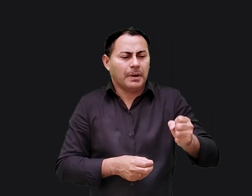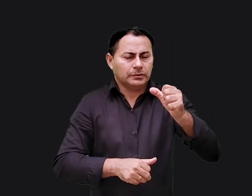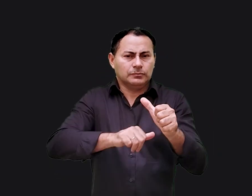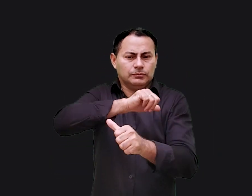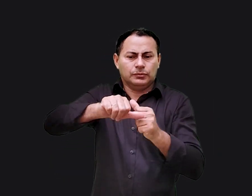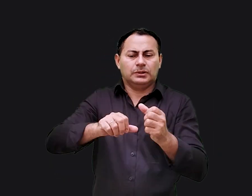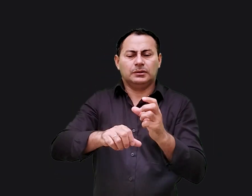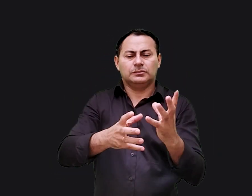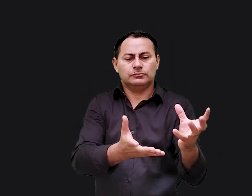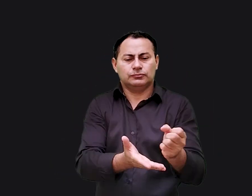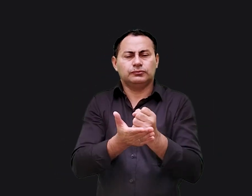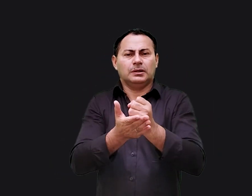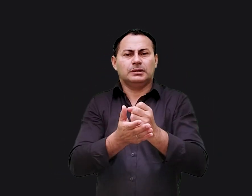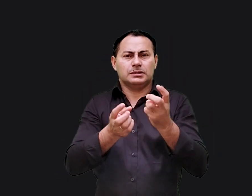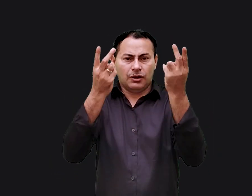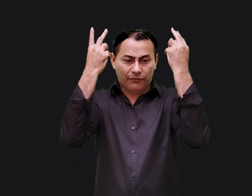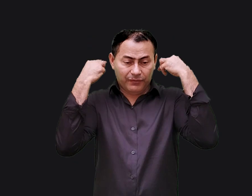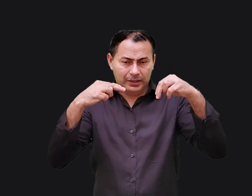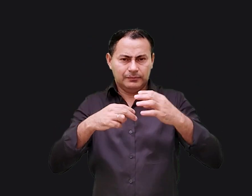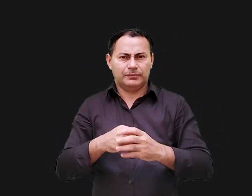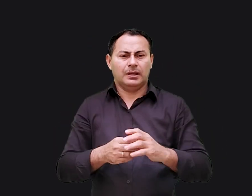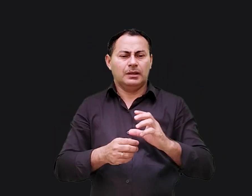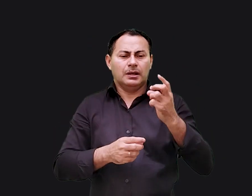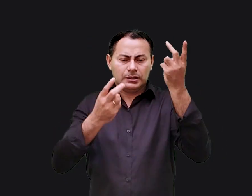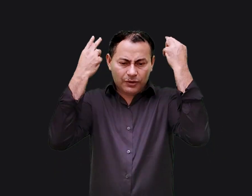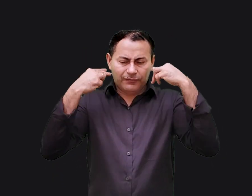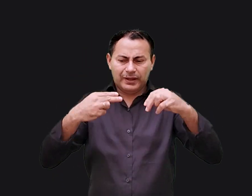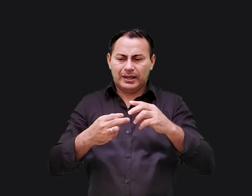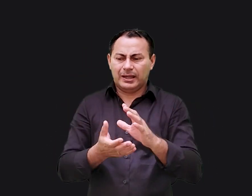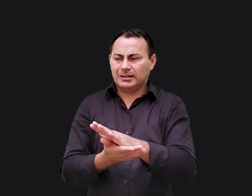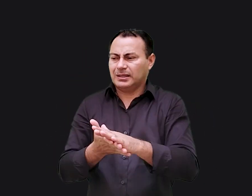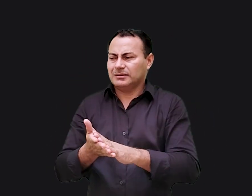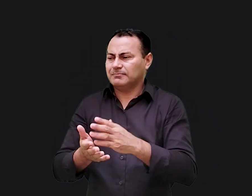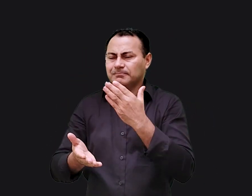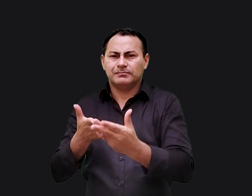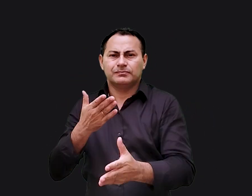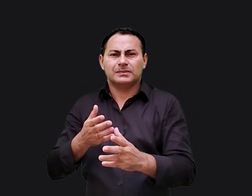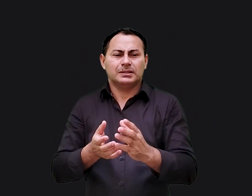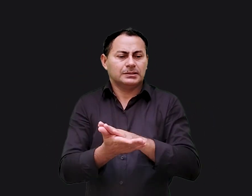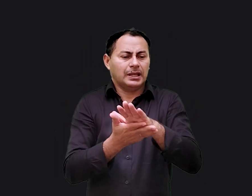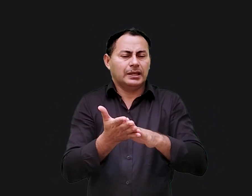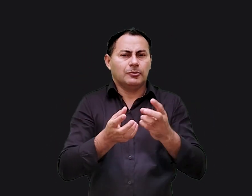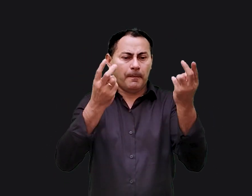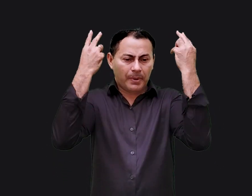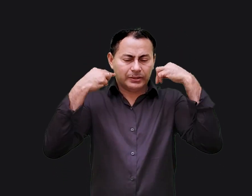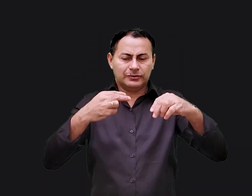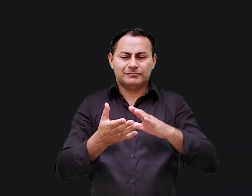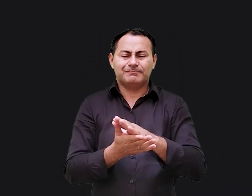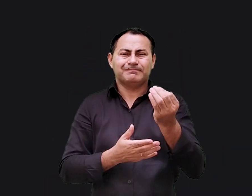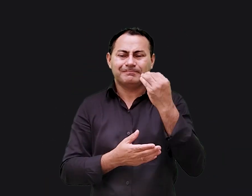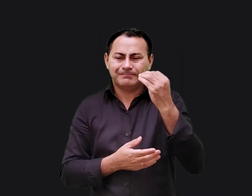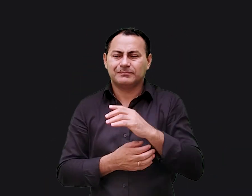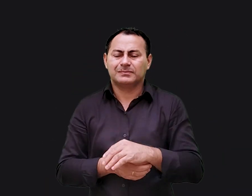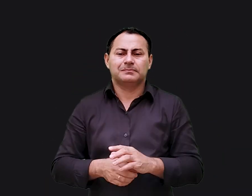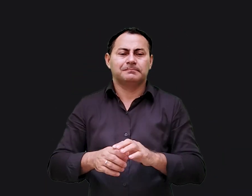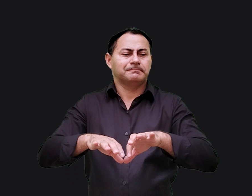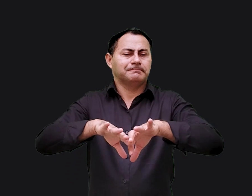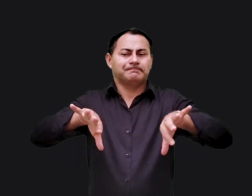pastor restaura a ovelha. As ovelhas são impotentes. Sem o pastor, elas ficam completamente impotentes e